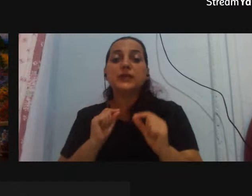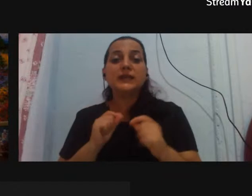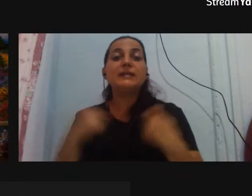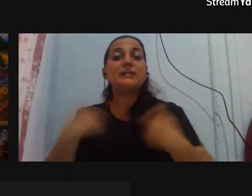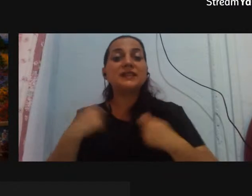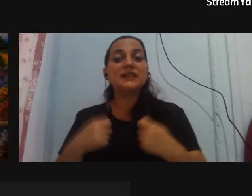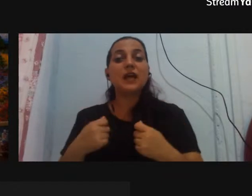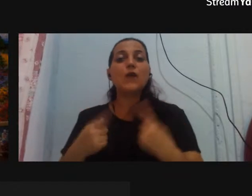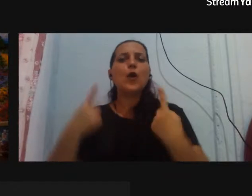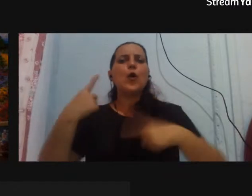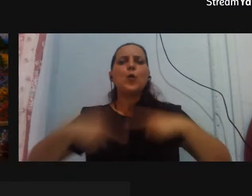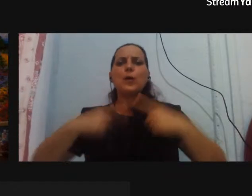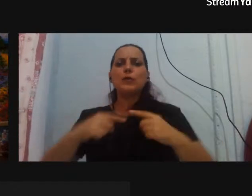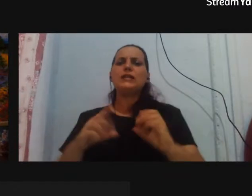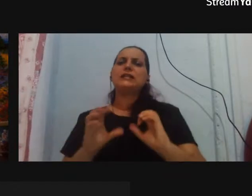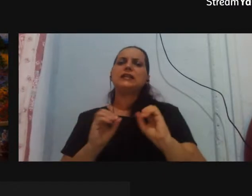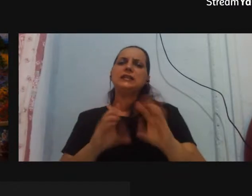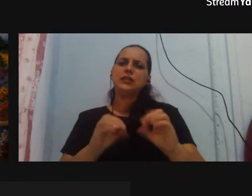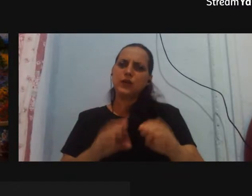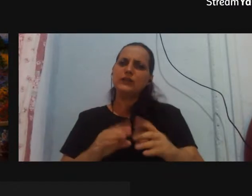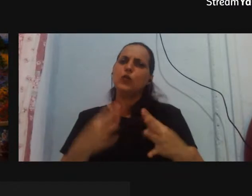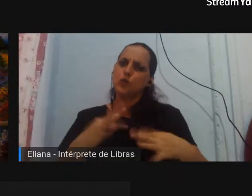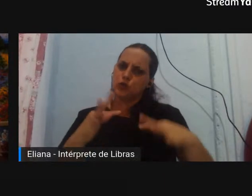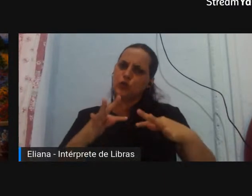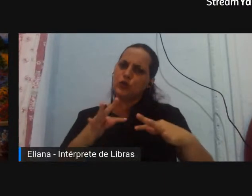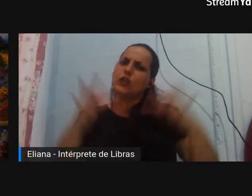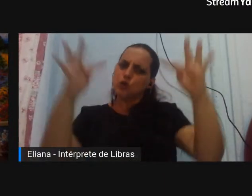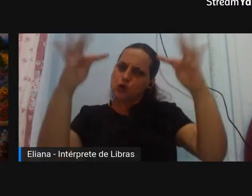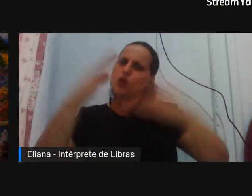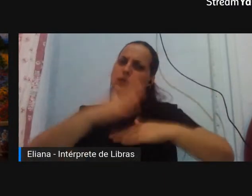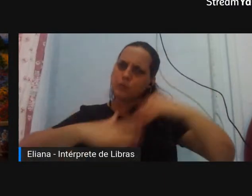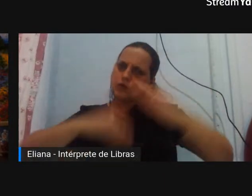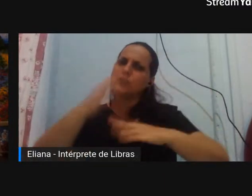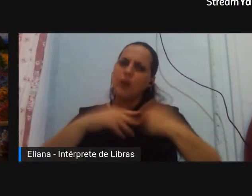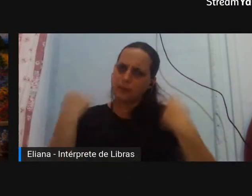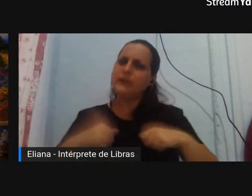política de educação profissional e tecnológica